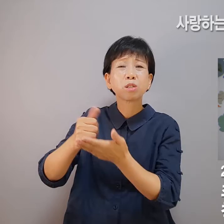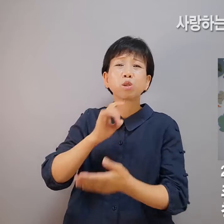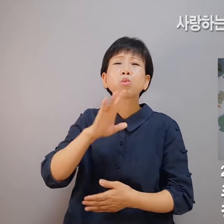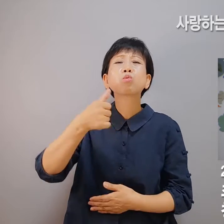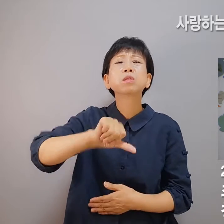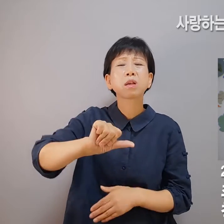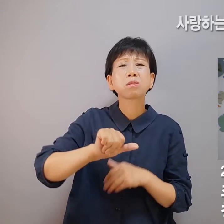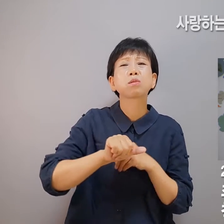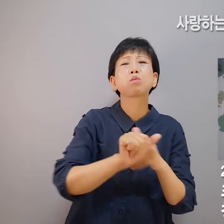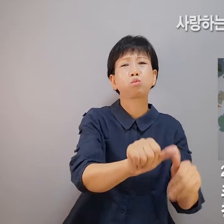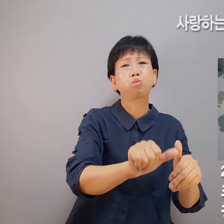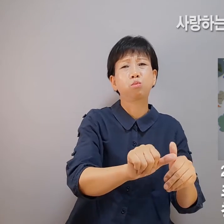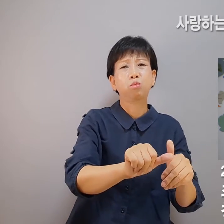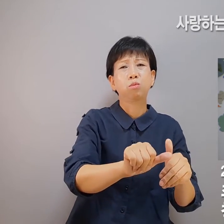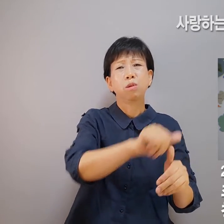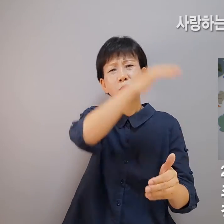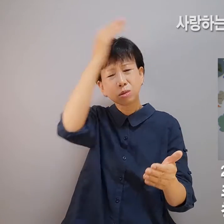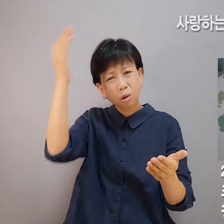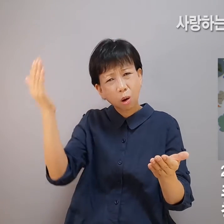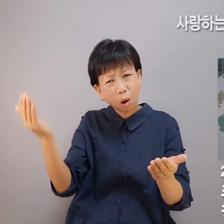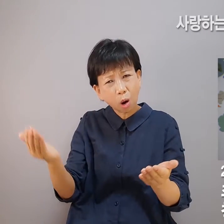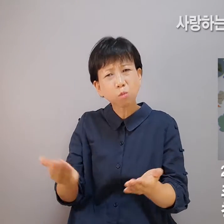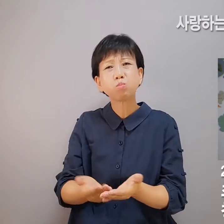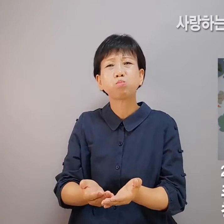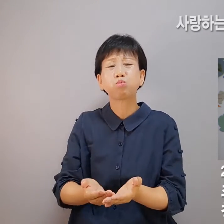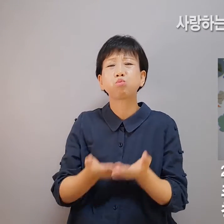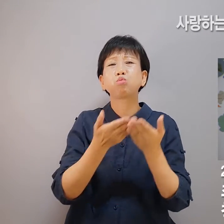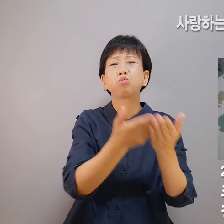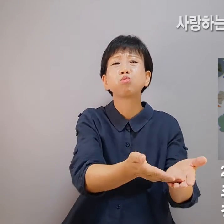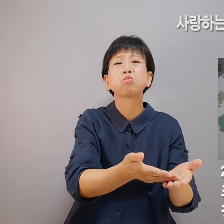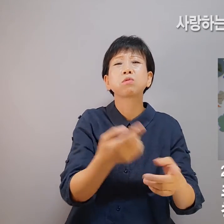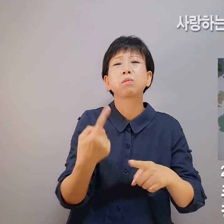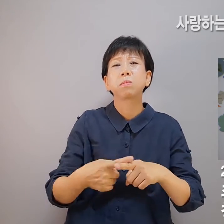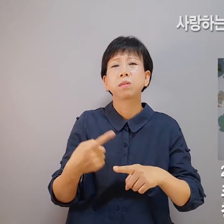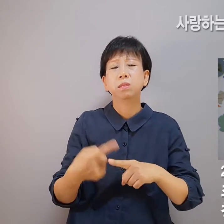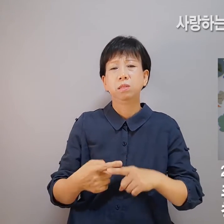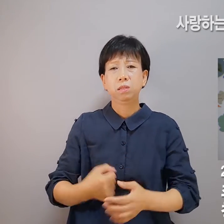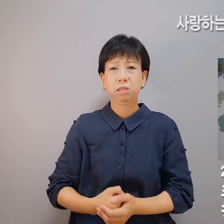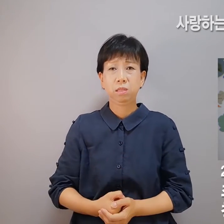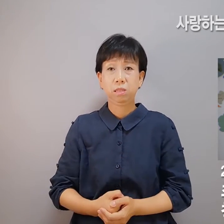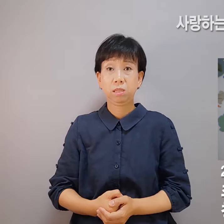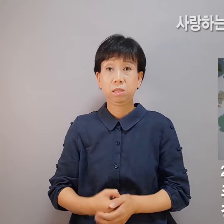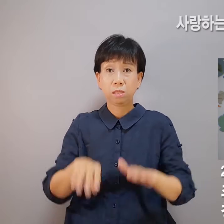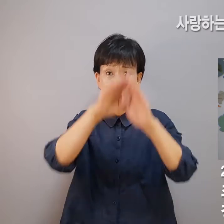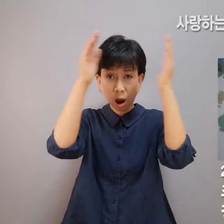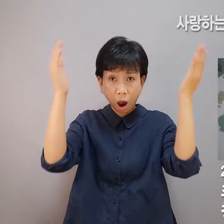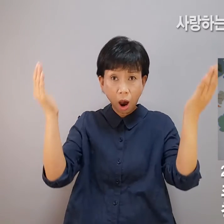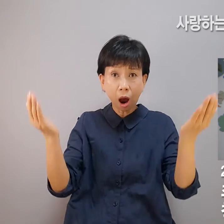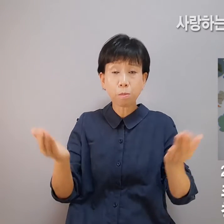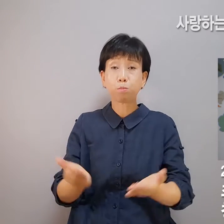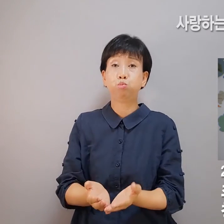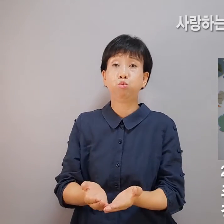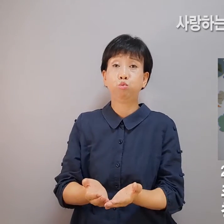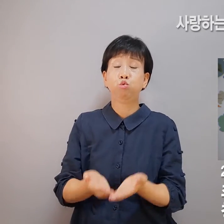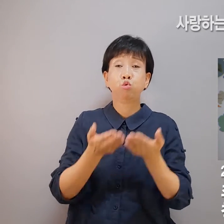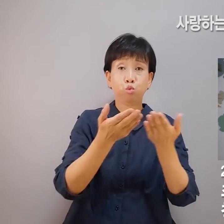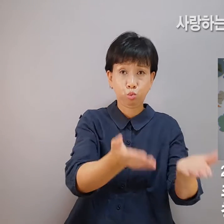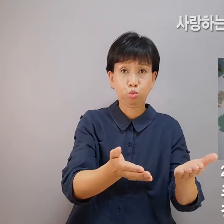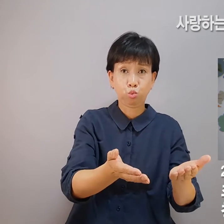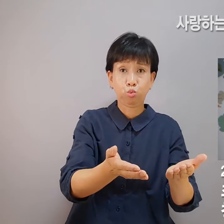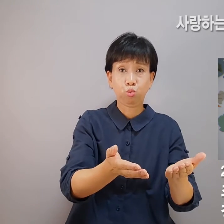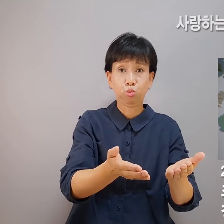내주셨다는 것은요, 전부를 주신 것과 다름없습니다. 전부를 주시면서 우리를